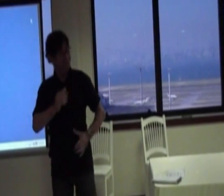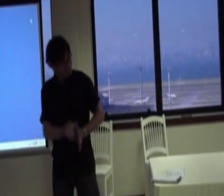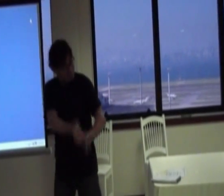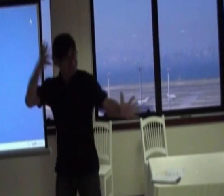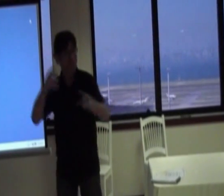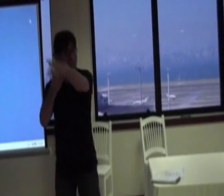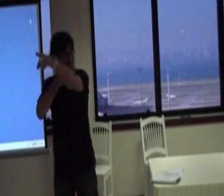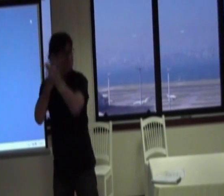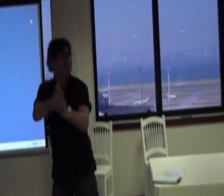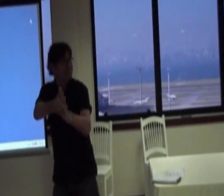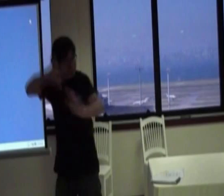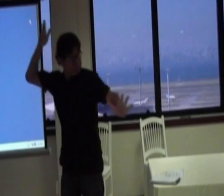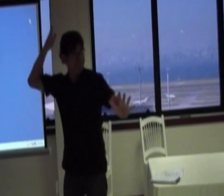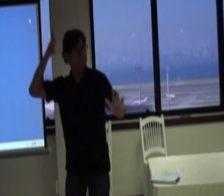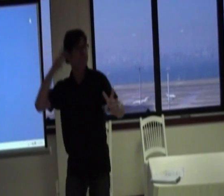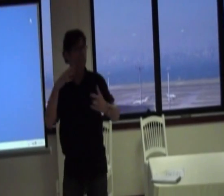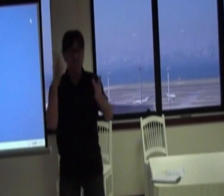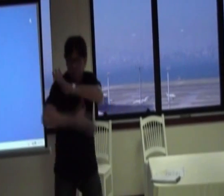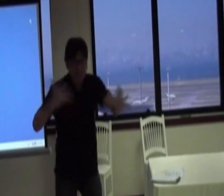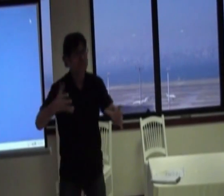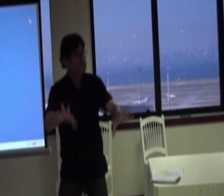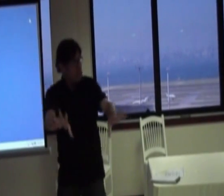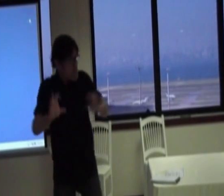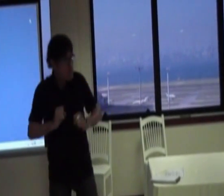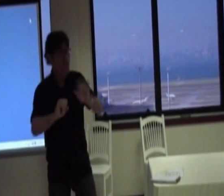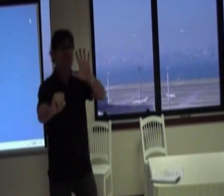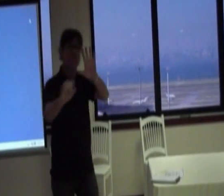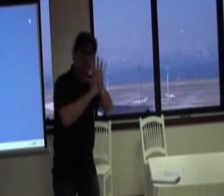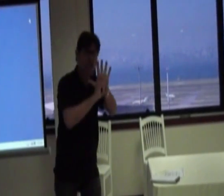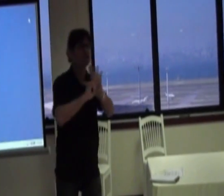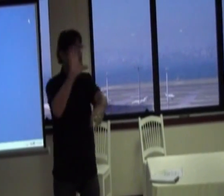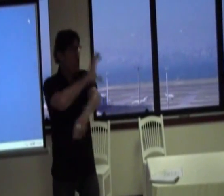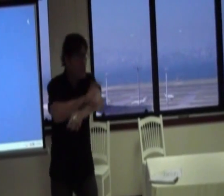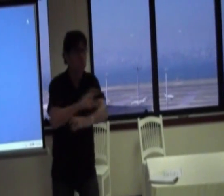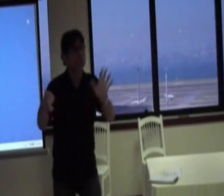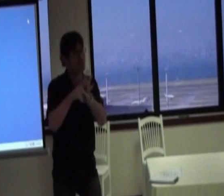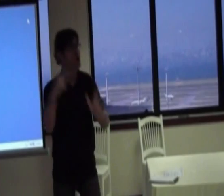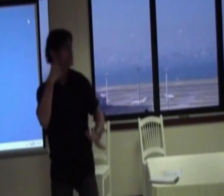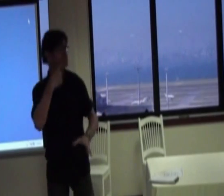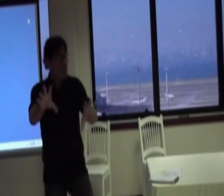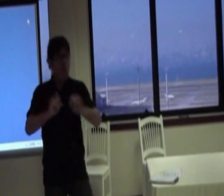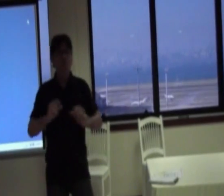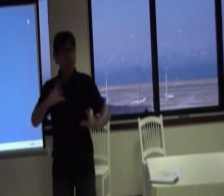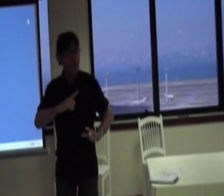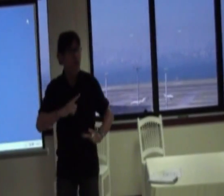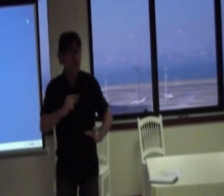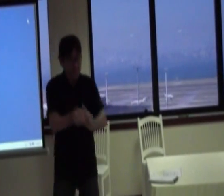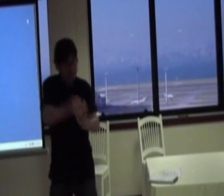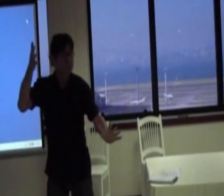já conhece essa experiência, já tem a língua de sinais, ele é fluente nessa língua, ele pode trabalhar uma questão de linguística, uma questão cultural,